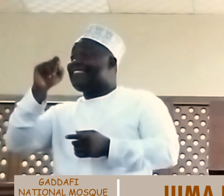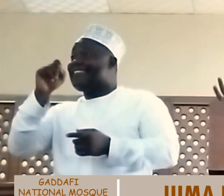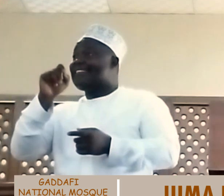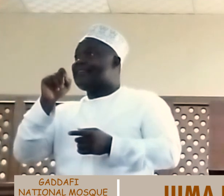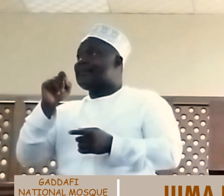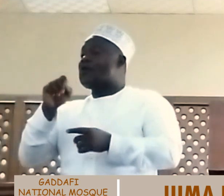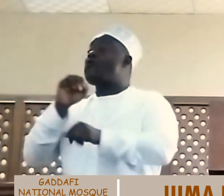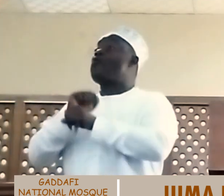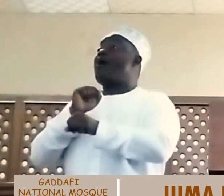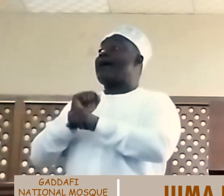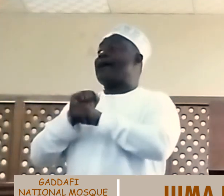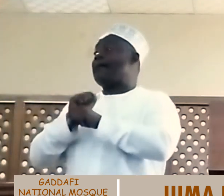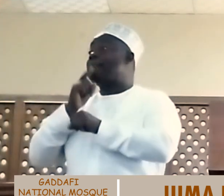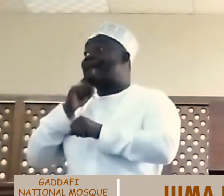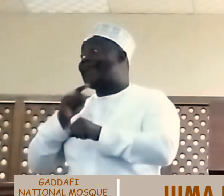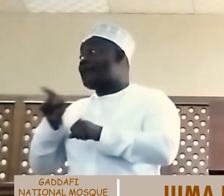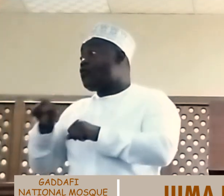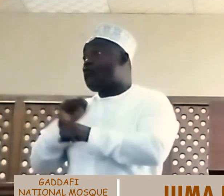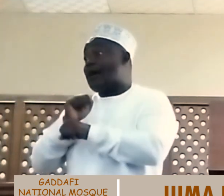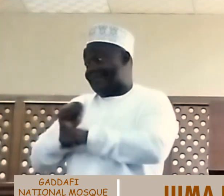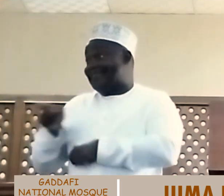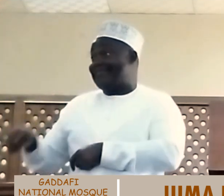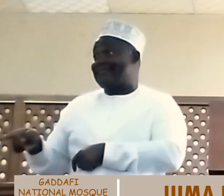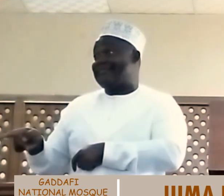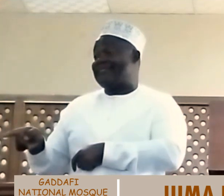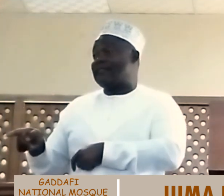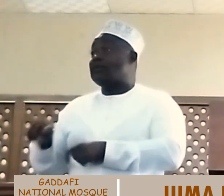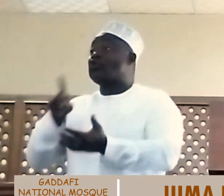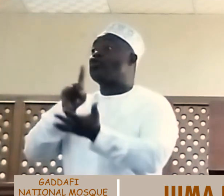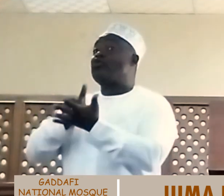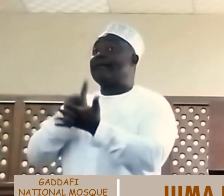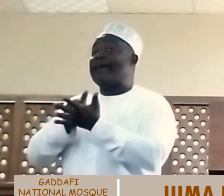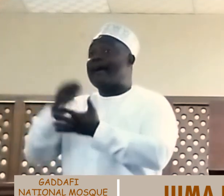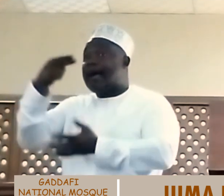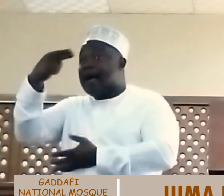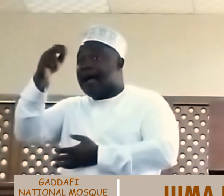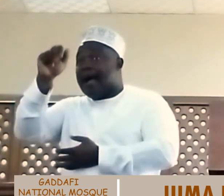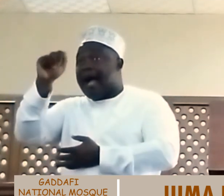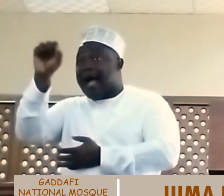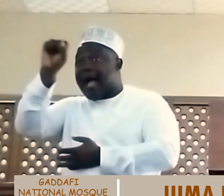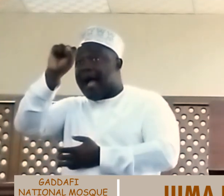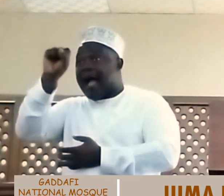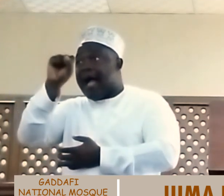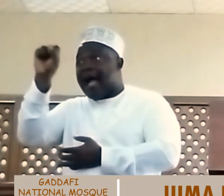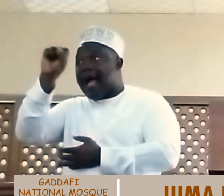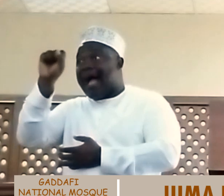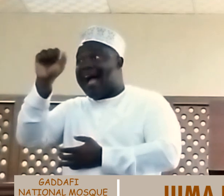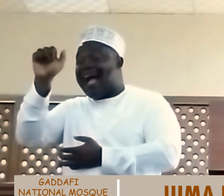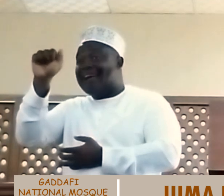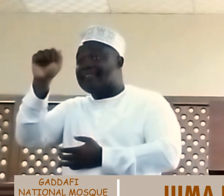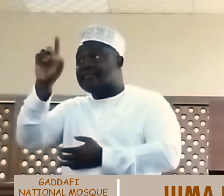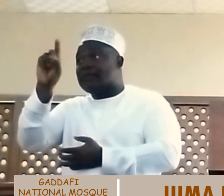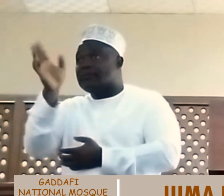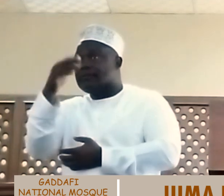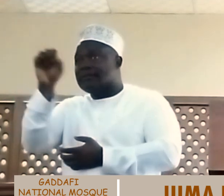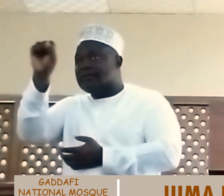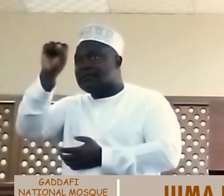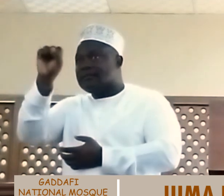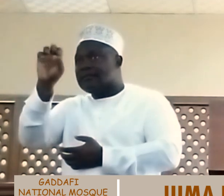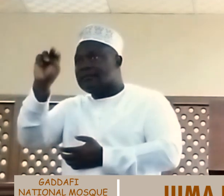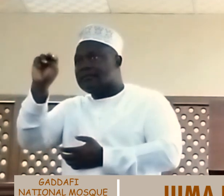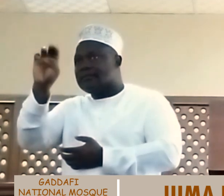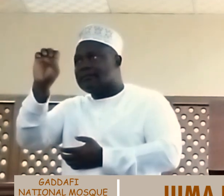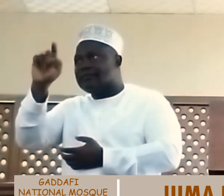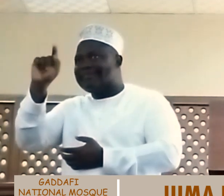omu ku bakozi bannaffe Allah gwe yajjuludde, Dr. Asadu Ssentongo. Era we najja ekirowoozo ne